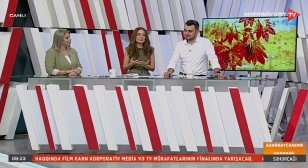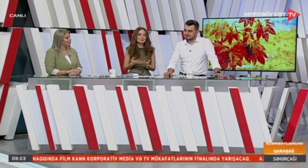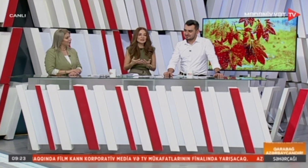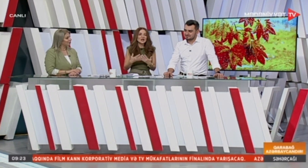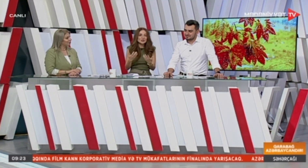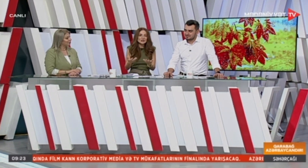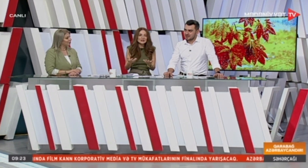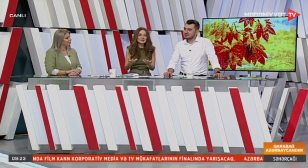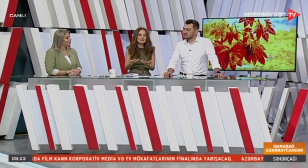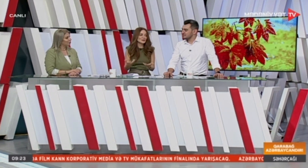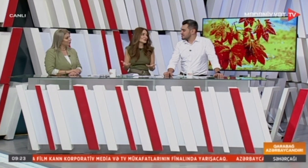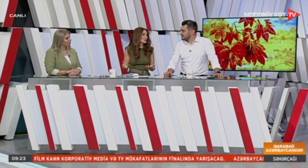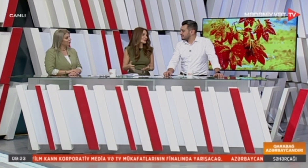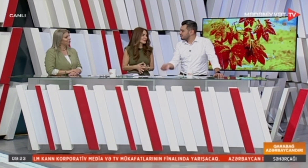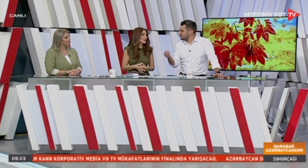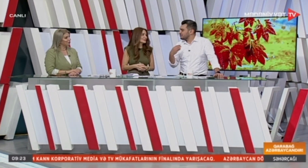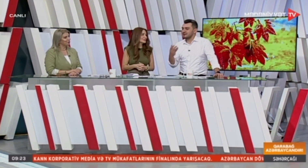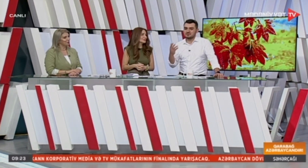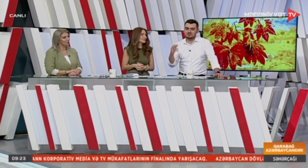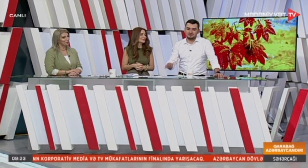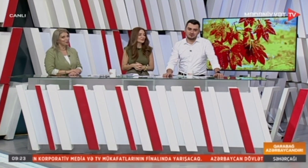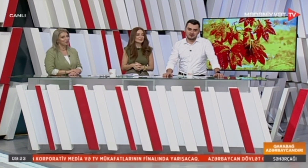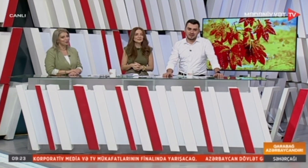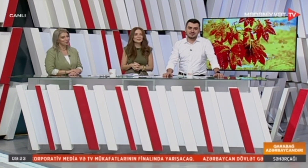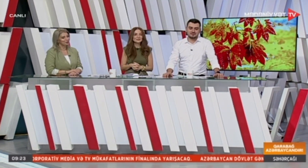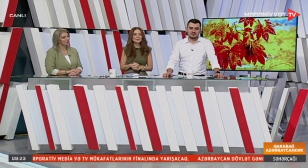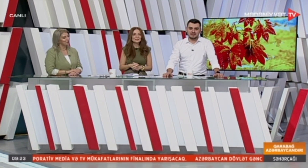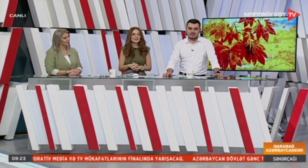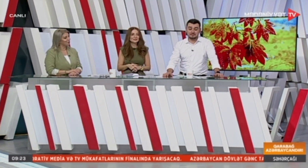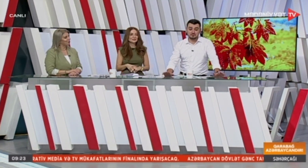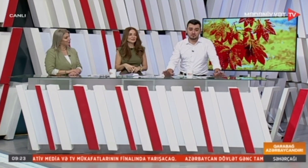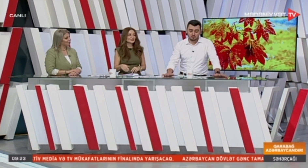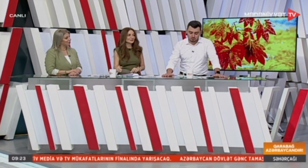biz danışırıq. Qarşılıqlı şəkildə duyğularımızı başa düşək. Əsas məsələlərdən biri budur.